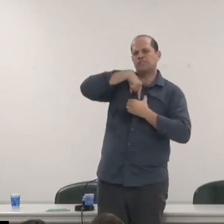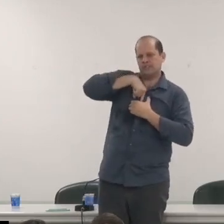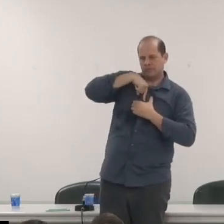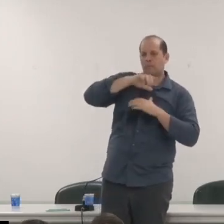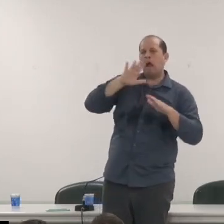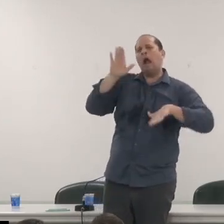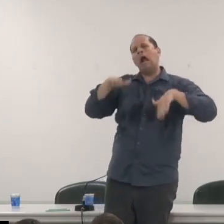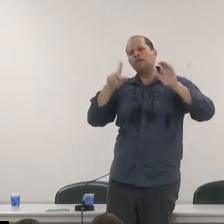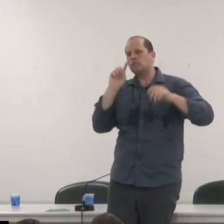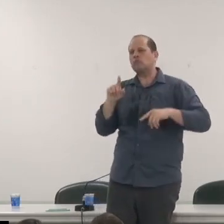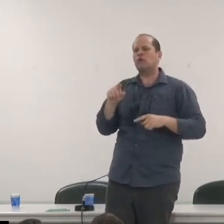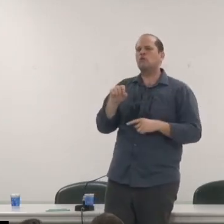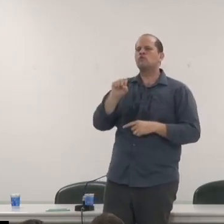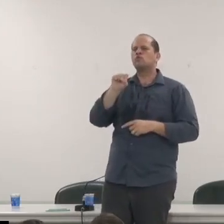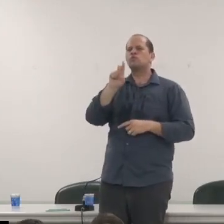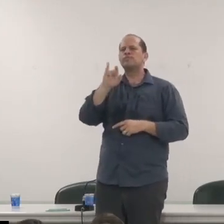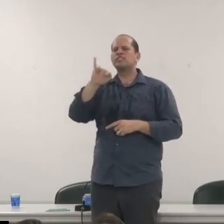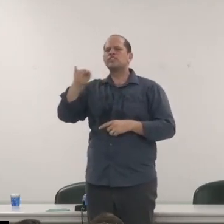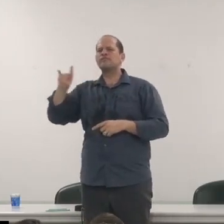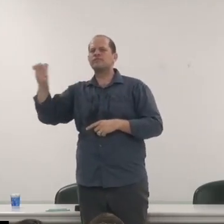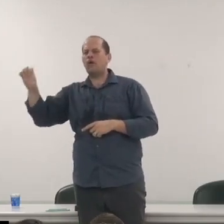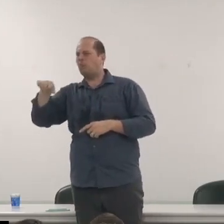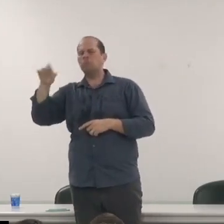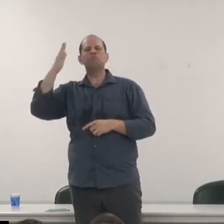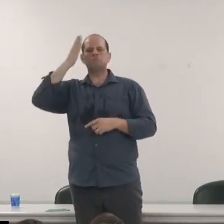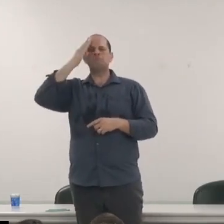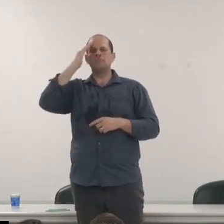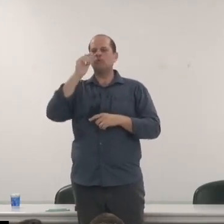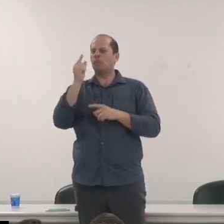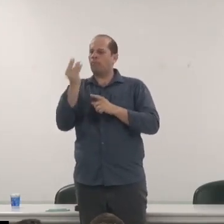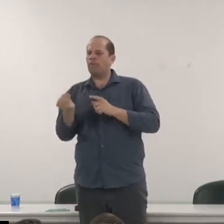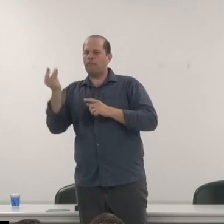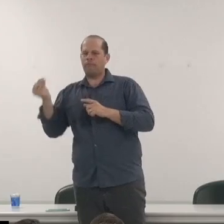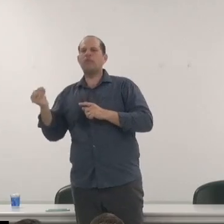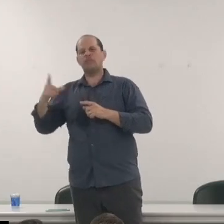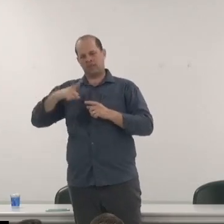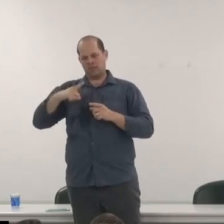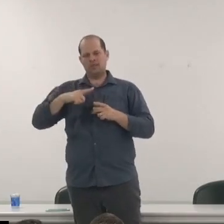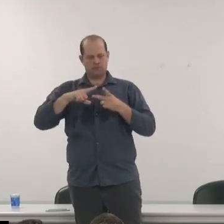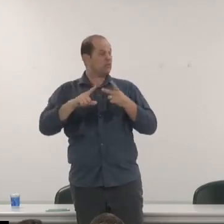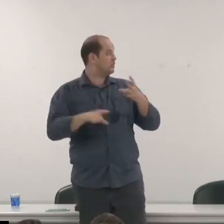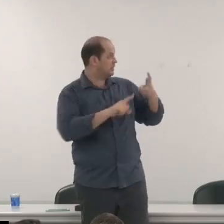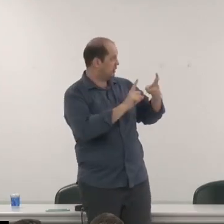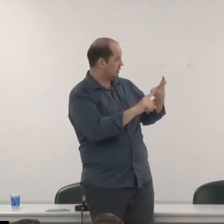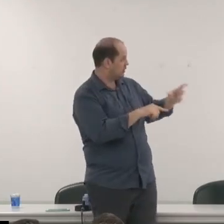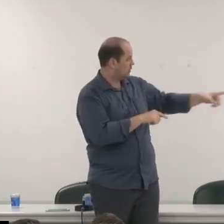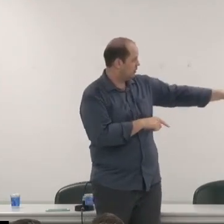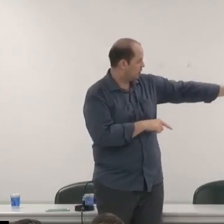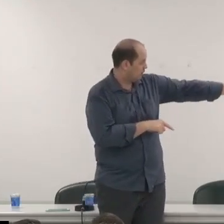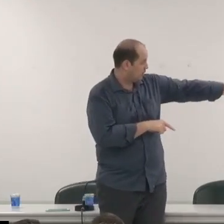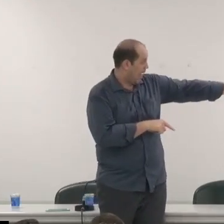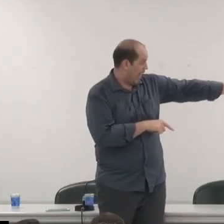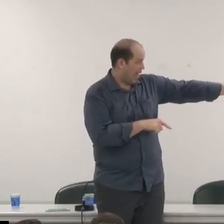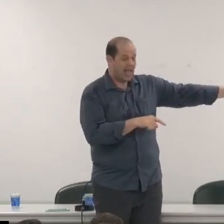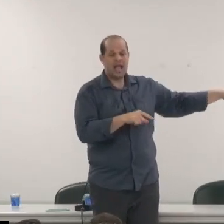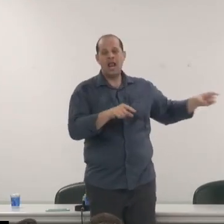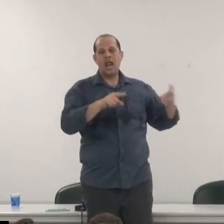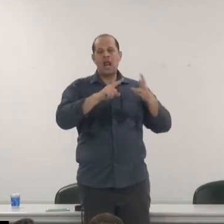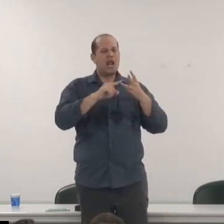subjetividade, existe um sinal convencionalizado para expressar essa ideia. A gente soletra muito mais rápido, omitindo letras, contando com